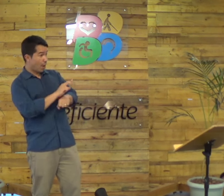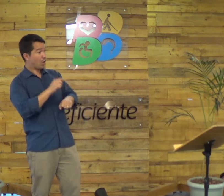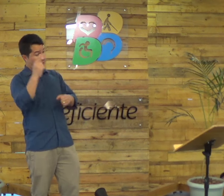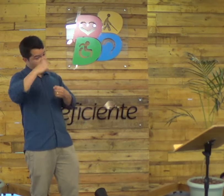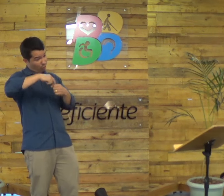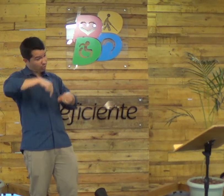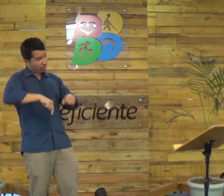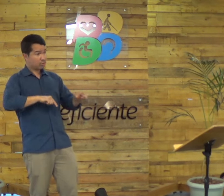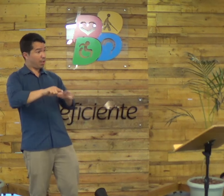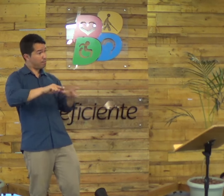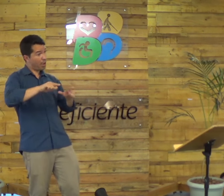então, coloca,